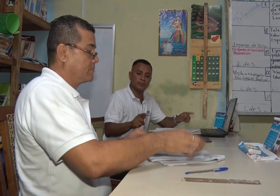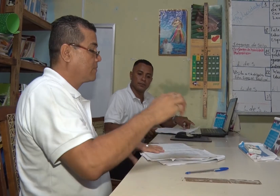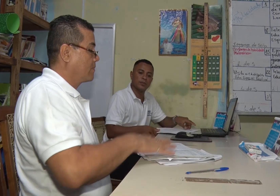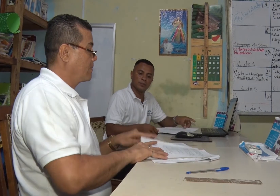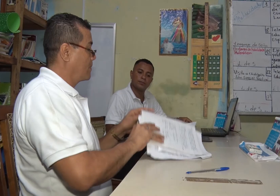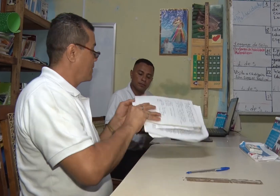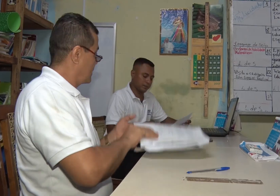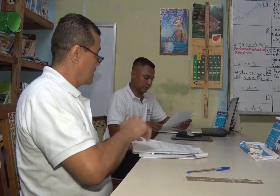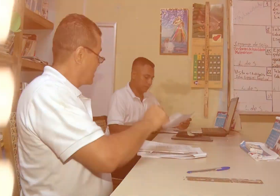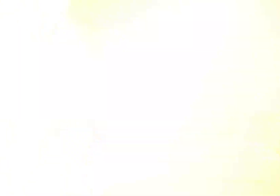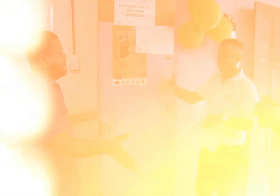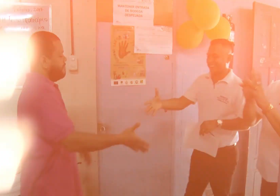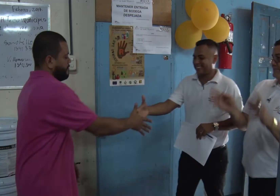donde se desarrolla.